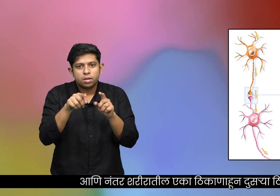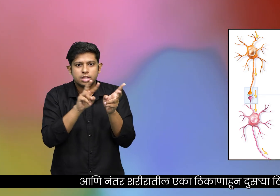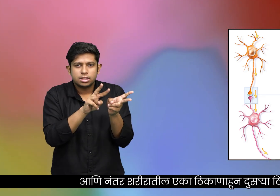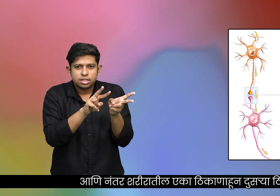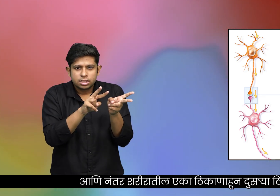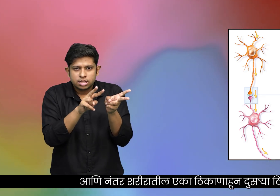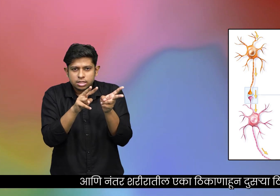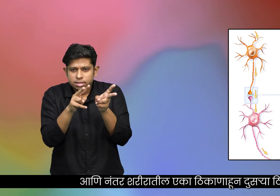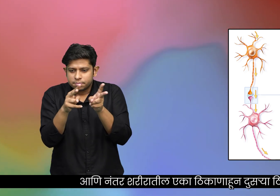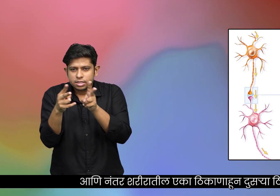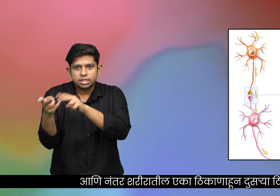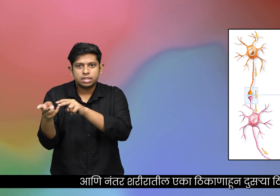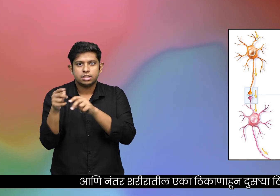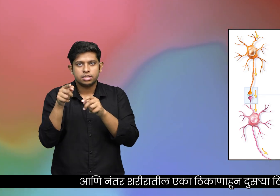ठिकाणाहून दुसऱ्या ठिकाणी